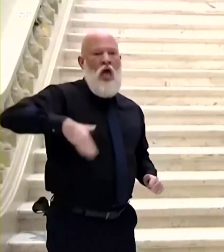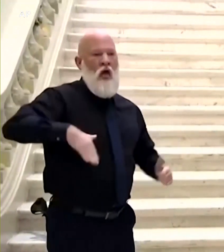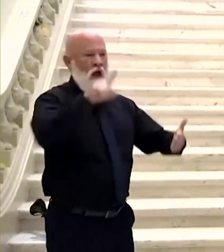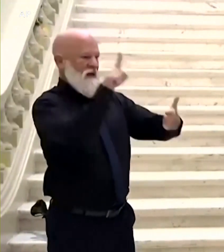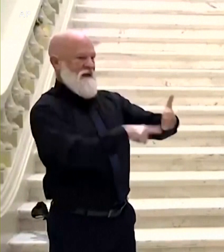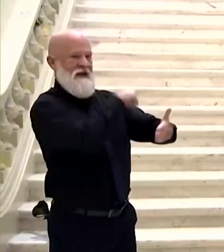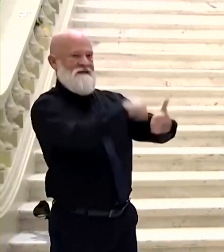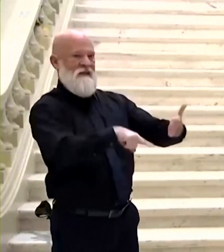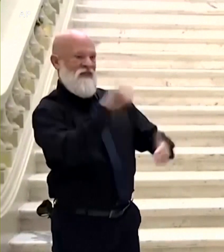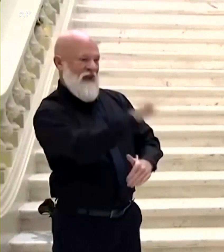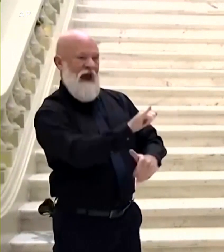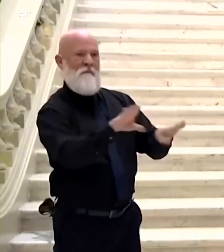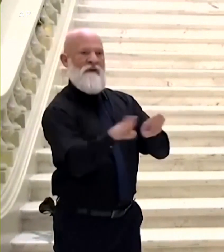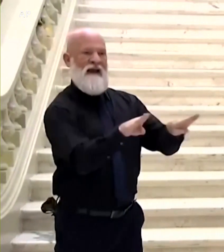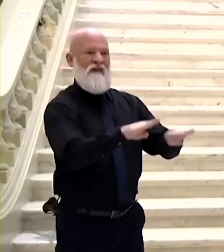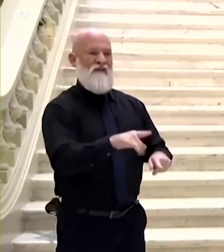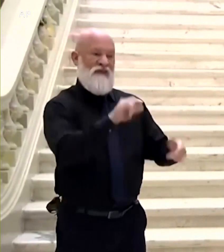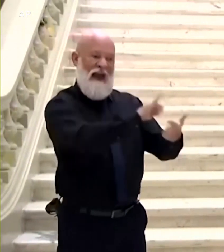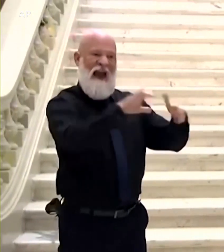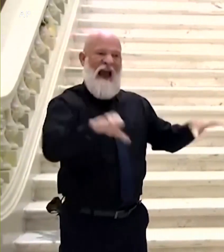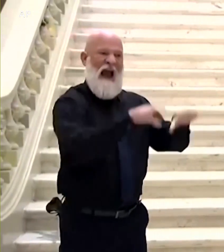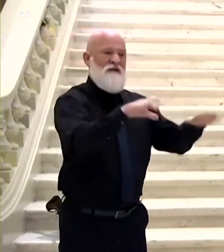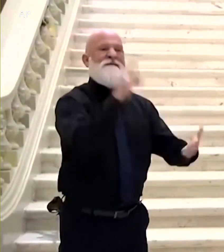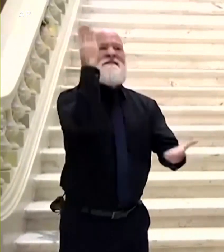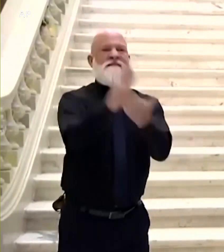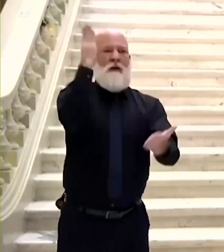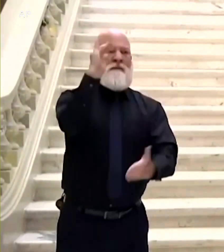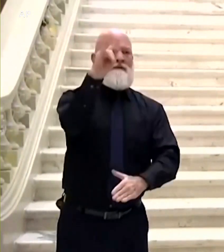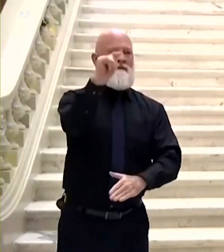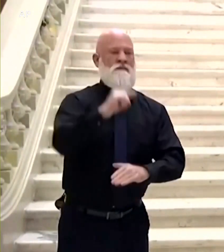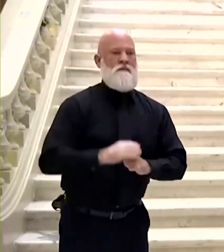de leadership, montrez-le.